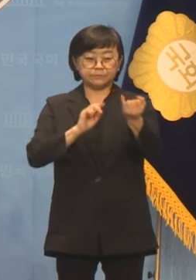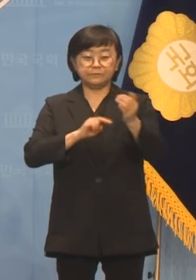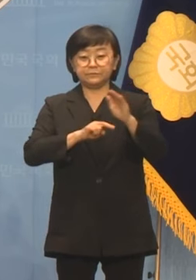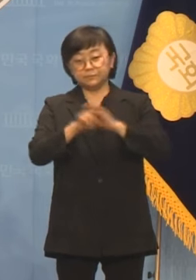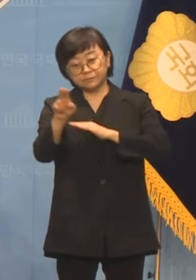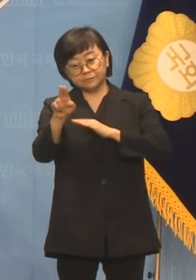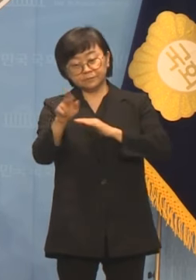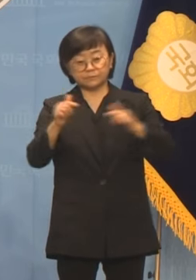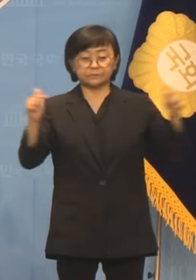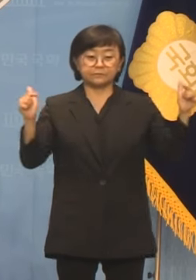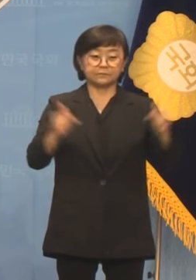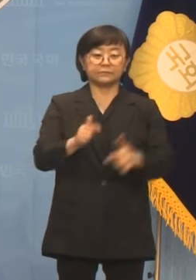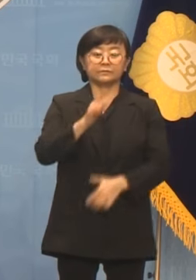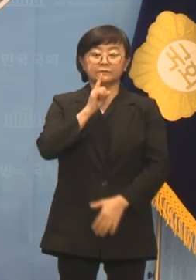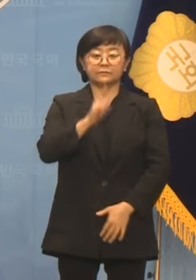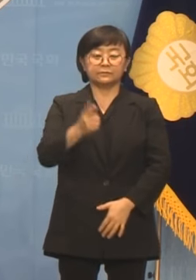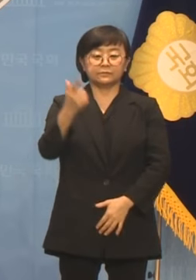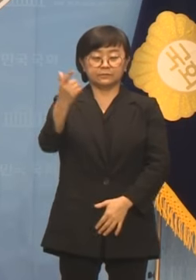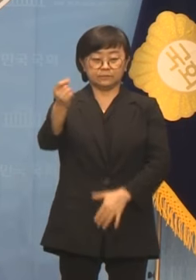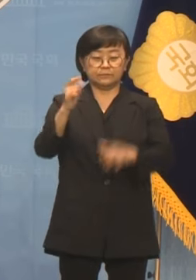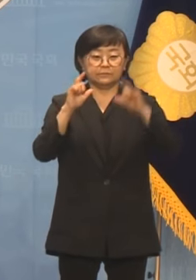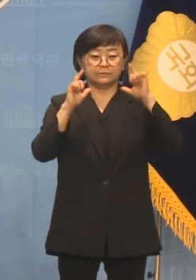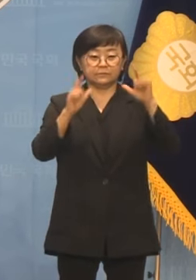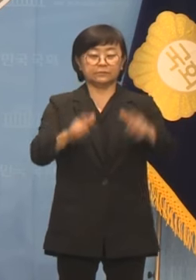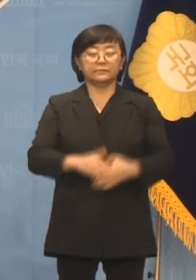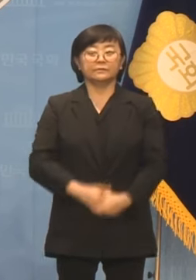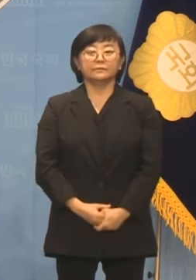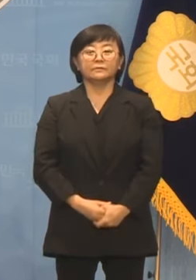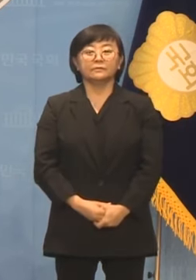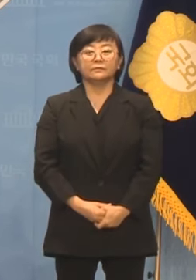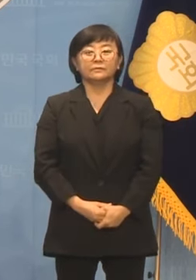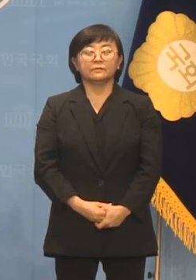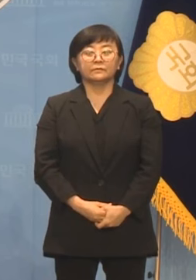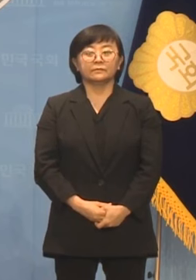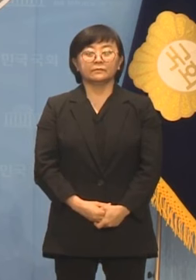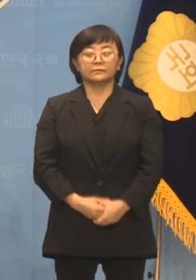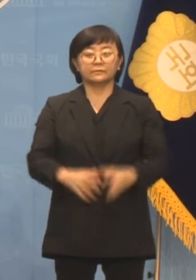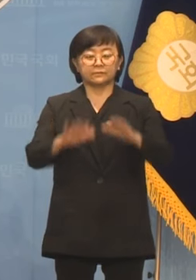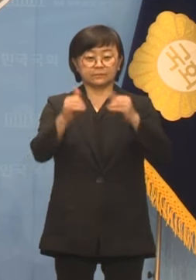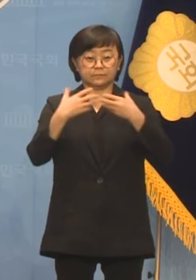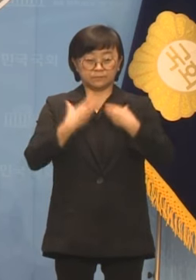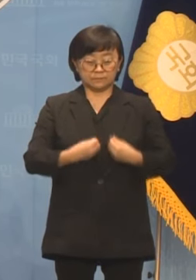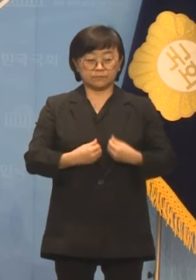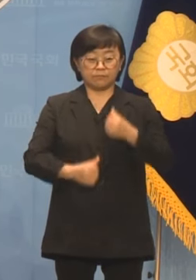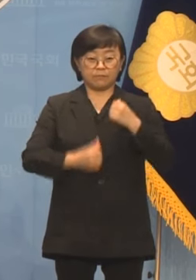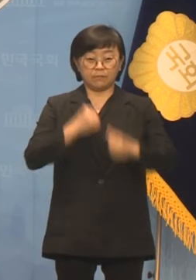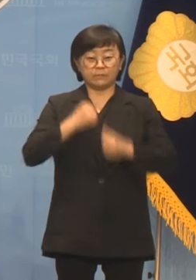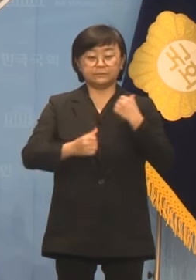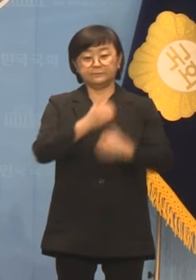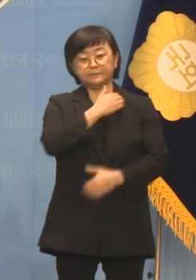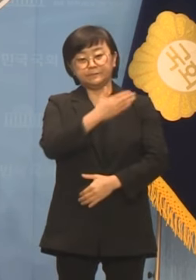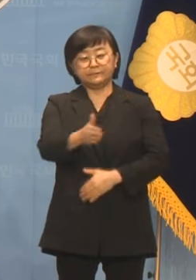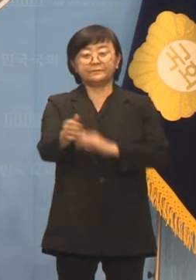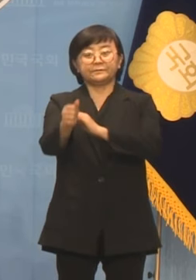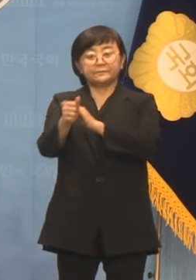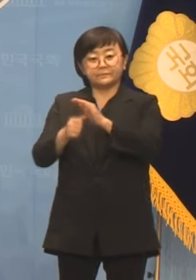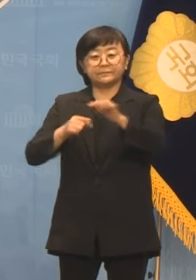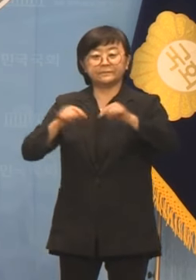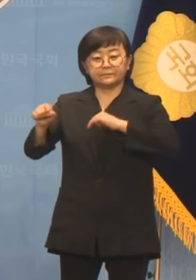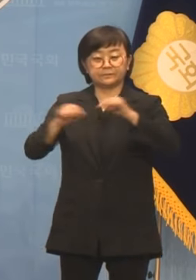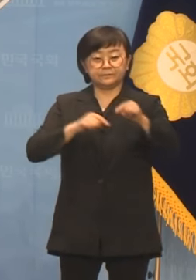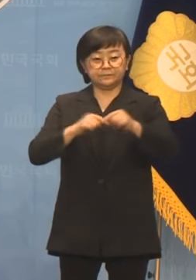회피하고 축소하겠다라는 선언과 다름없습니다. 국민의 실망과 분노를 외면하는 비겁한